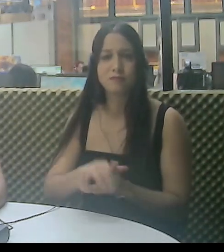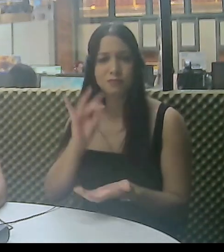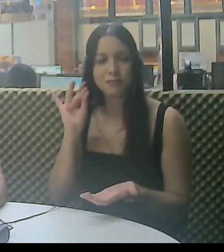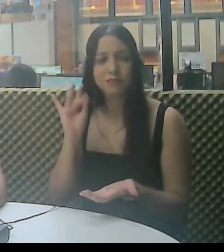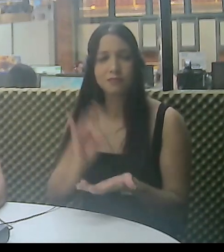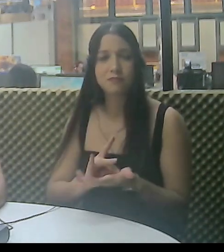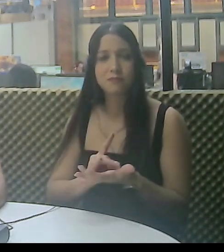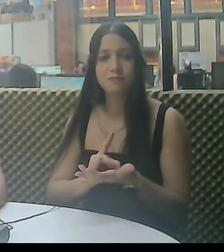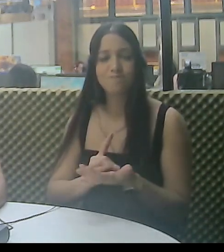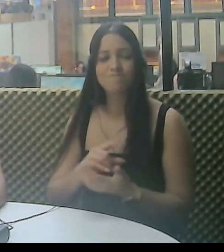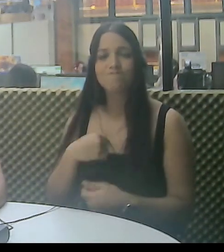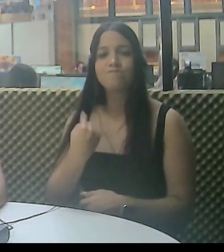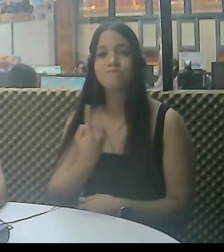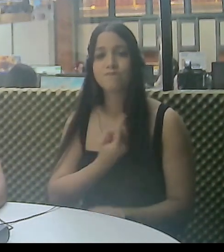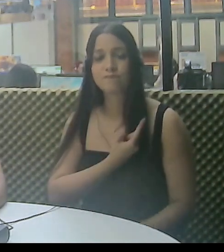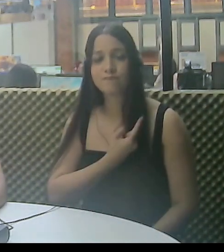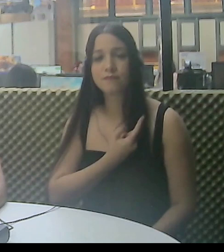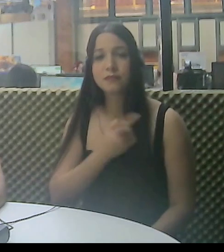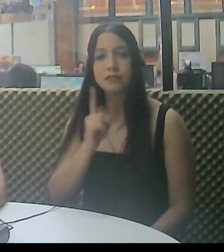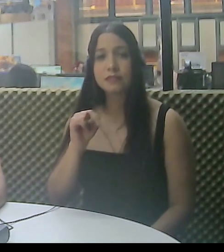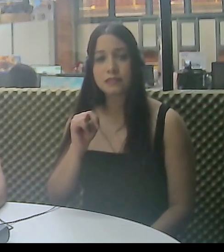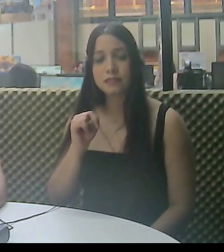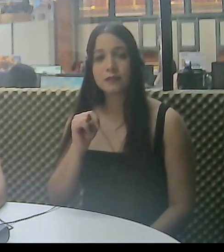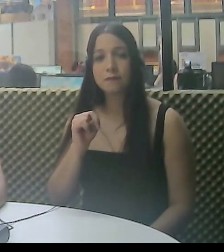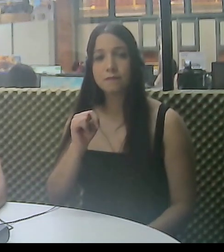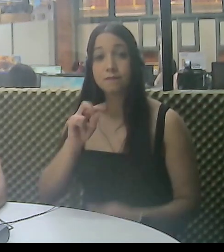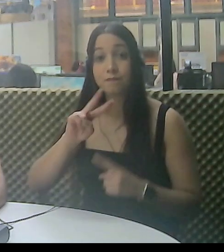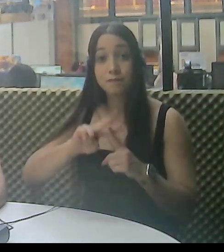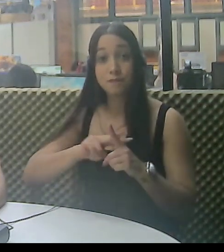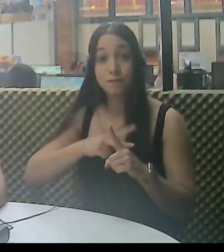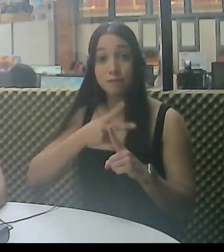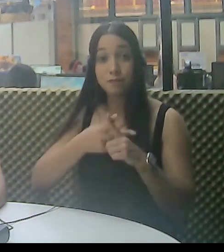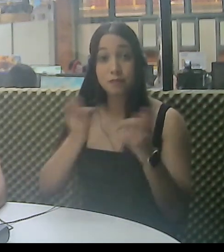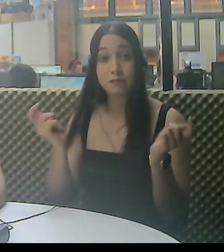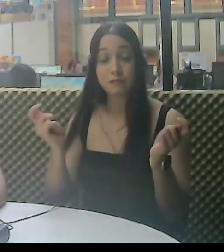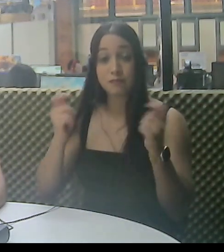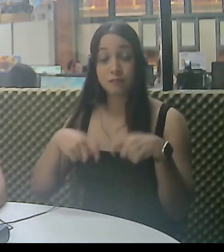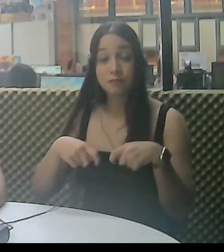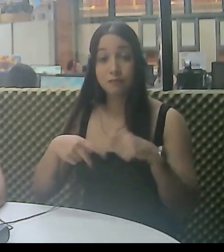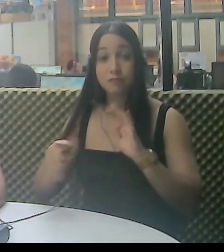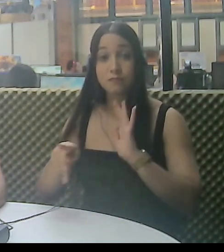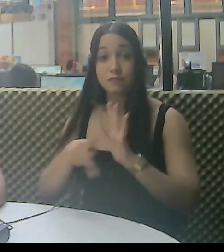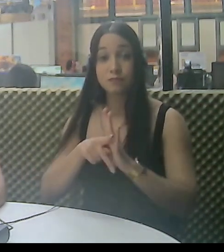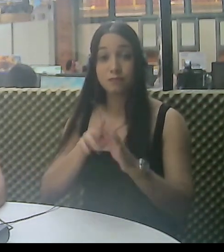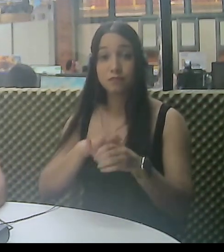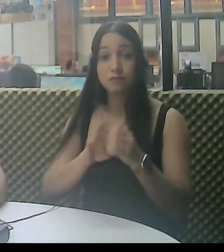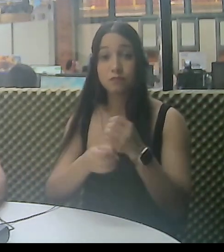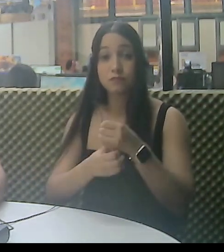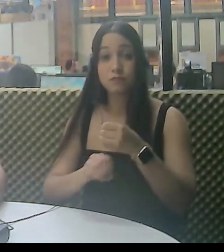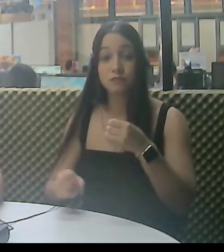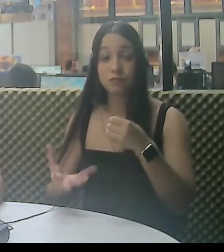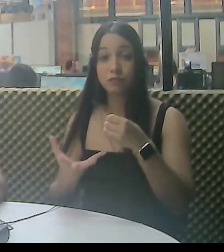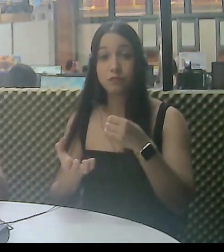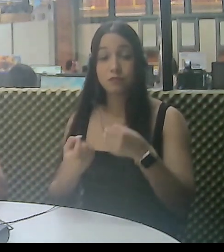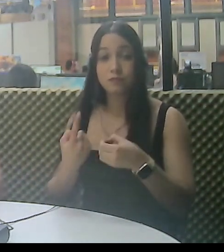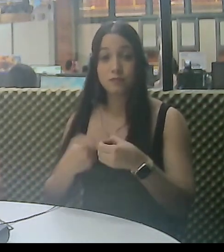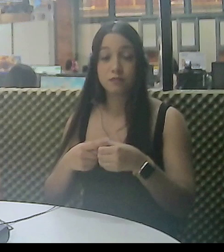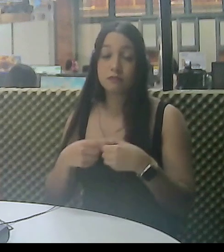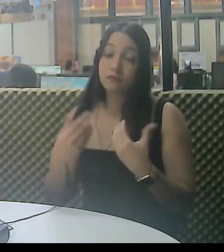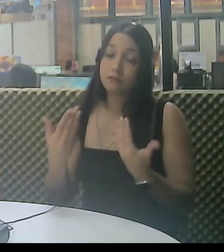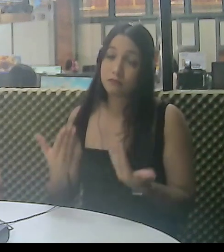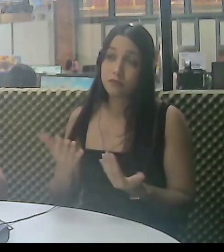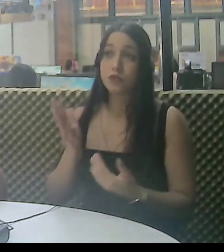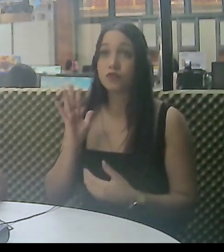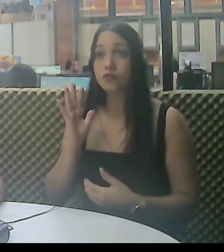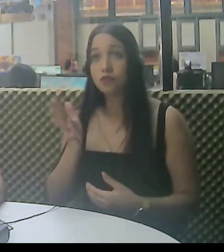realidade, nós temos aí, nós vamos dobrar a capacidade de esgotamento de esgoto na cidade, né? Então, a gente já